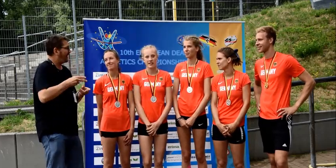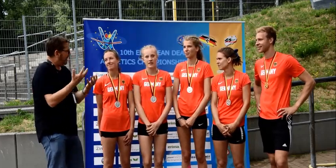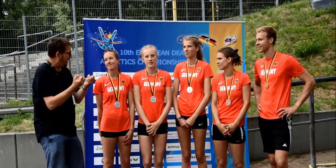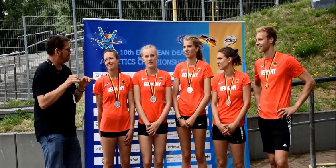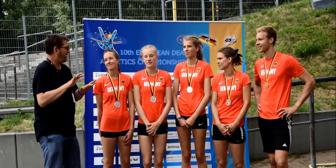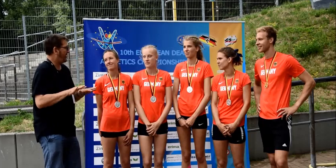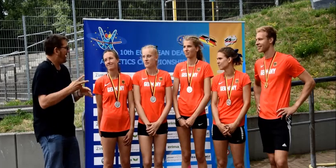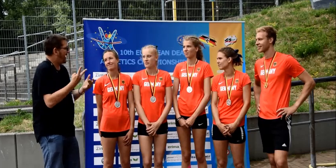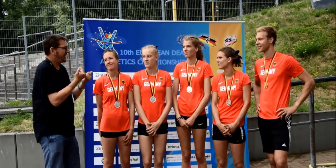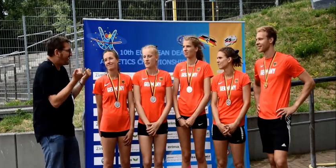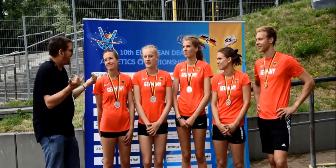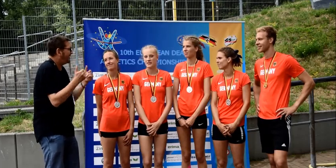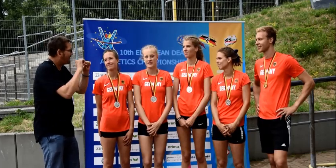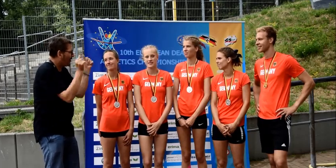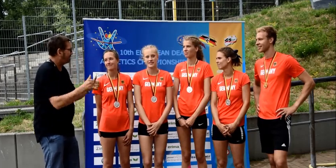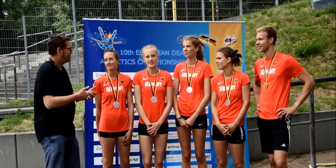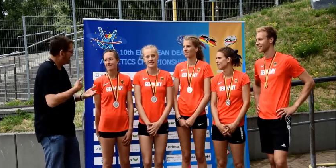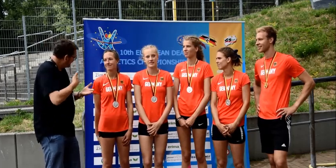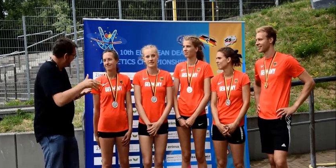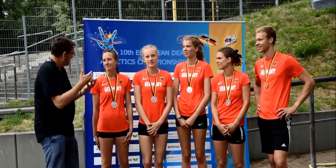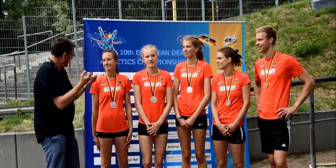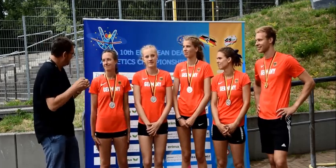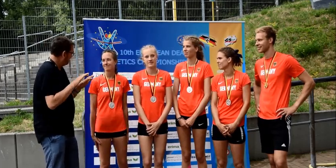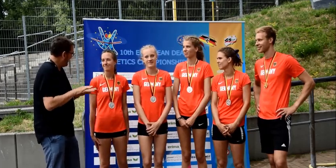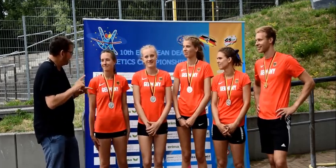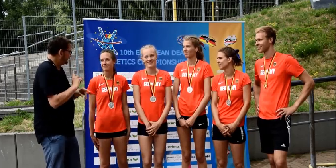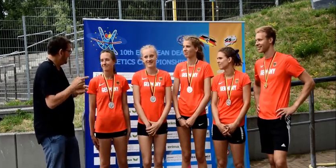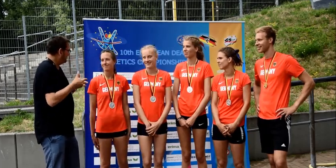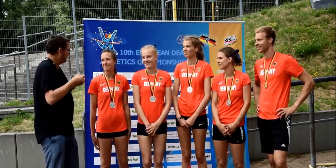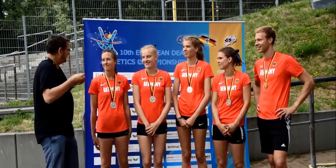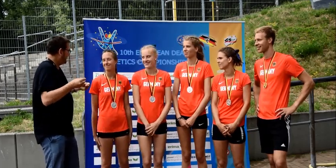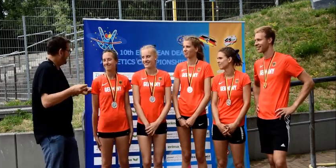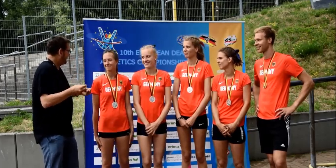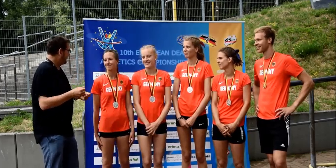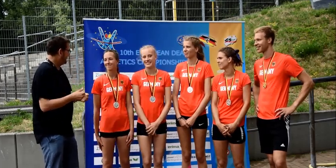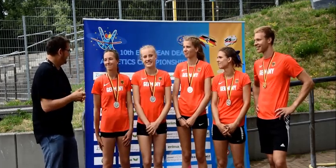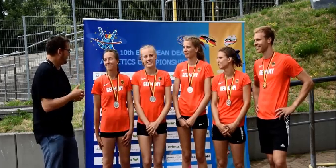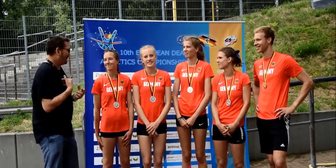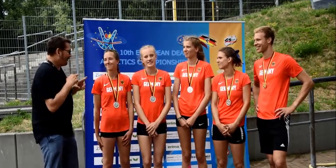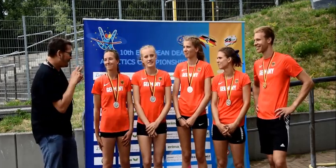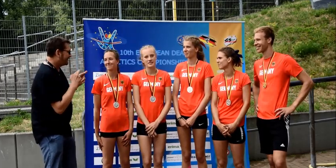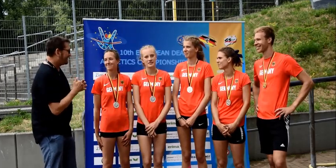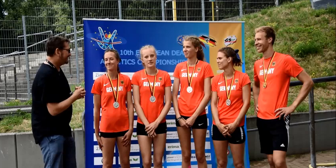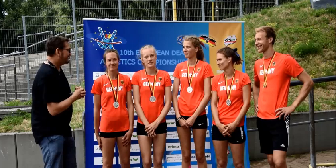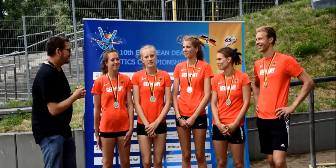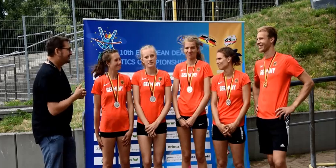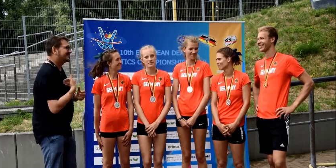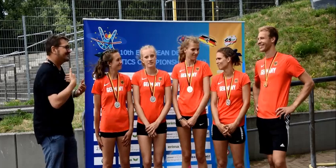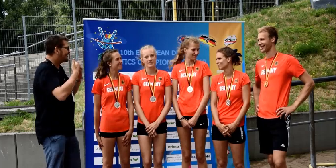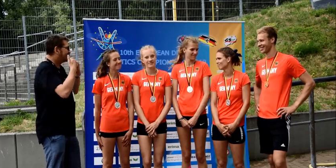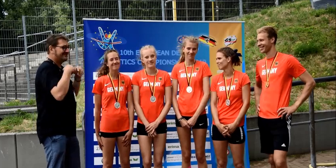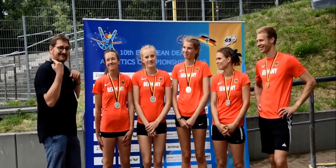weiter uns erhalten bleibt in der Leichtathletikmannschaft und Nationalmannschaft, wäre toll. Ja, toi, toi, toi. Dann